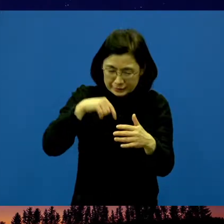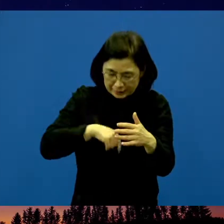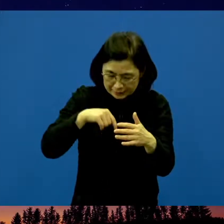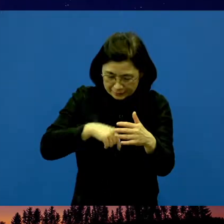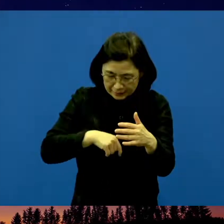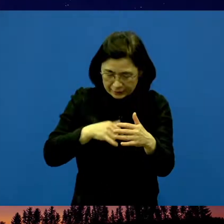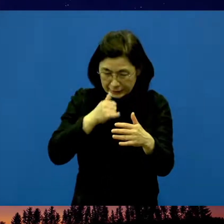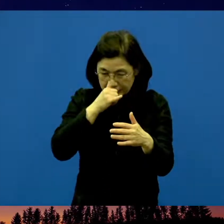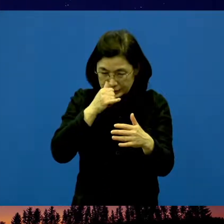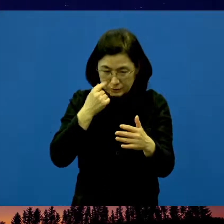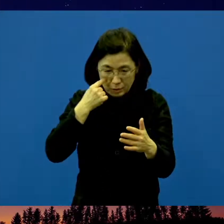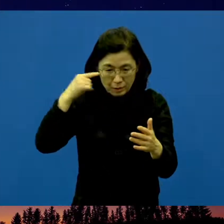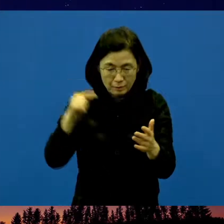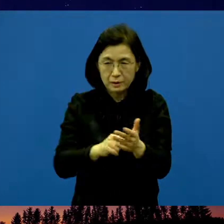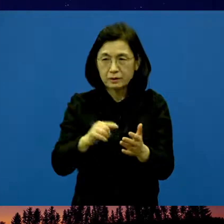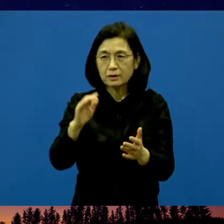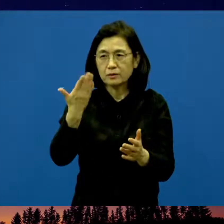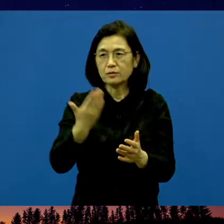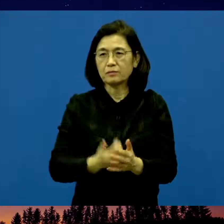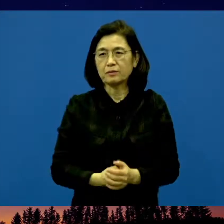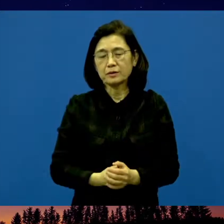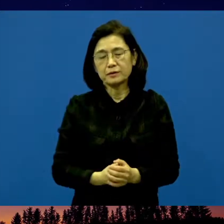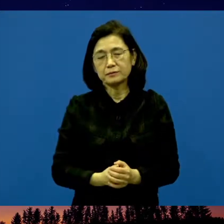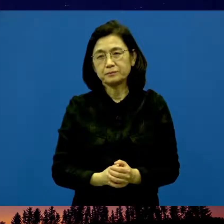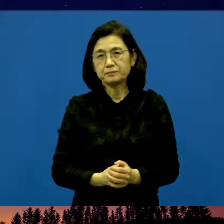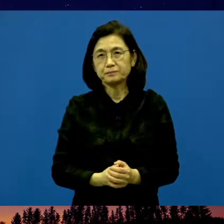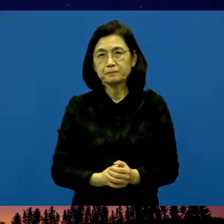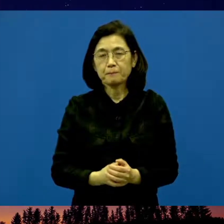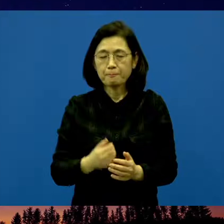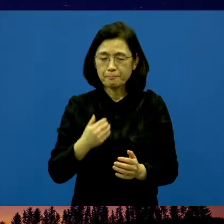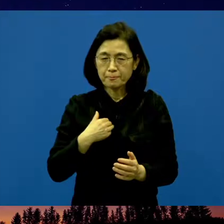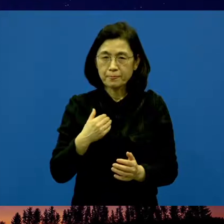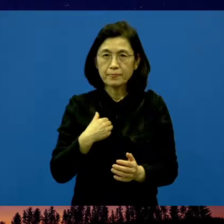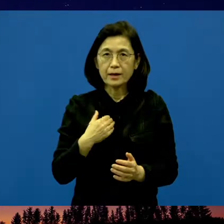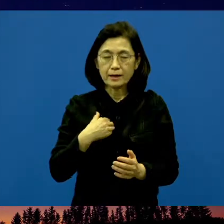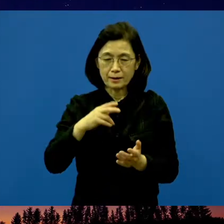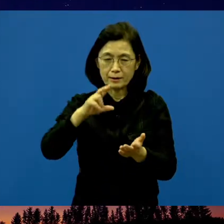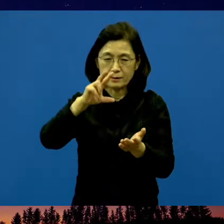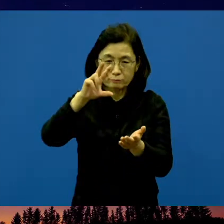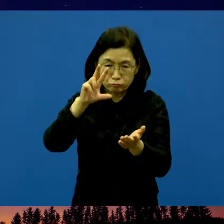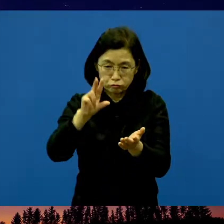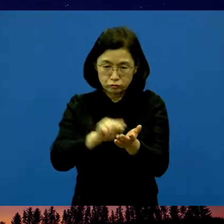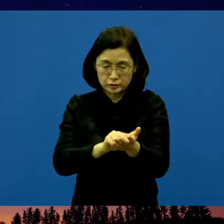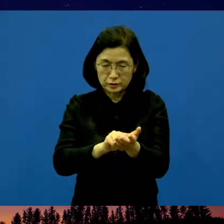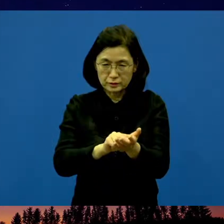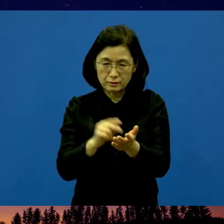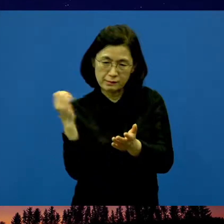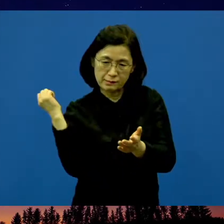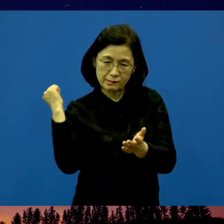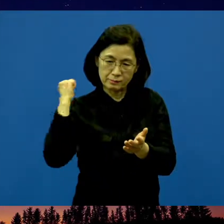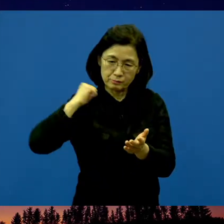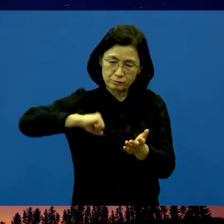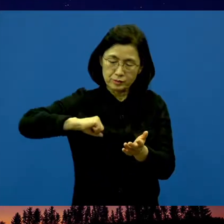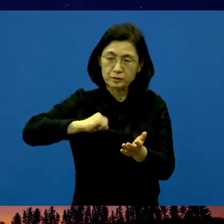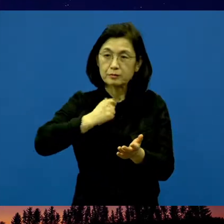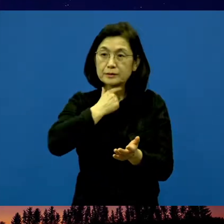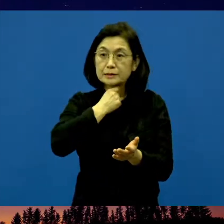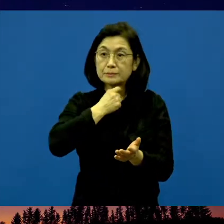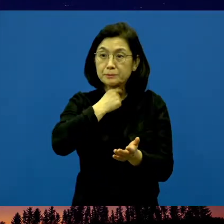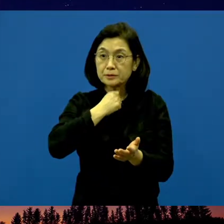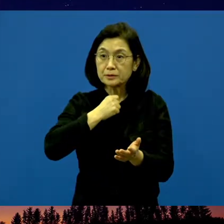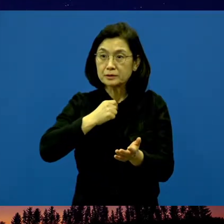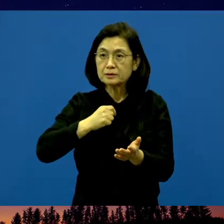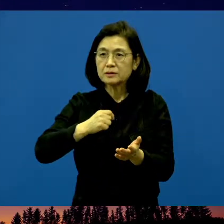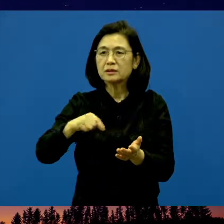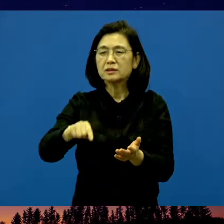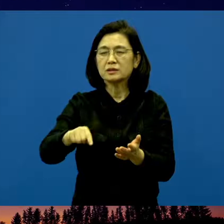안에 여전히 변화되지 않으려고 하는 어떤 부분, 그런 불순종하고자 하는 영역들이 있는